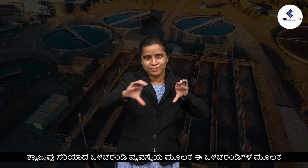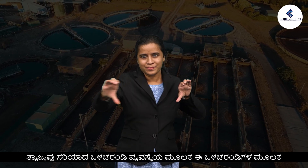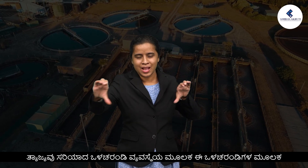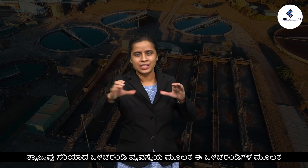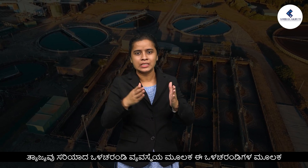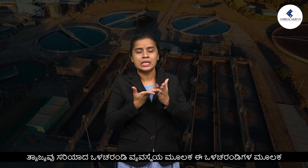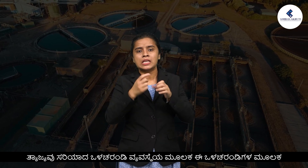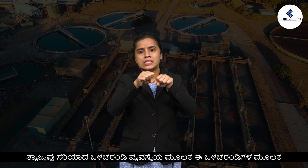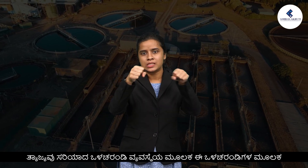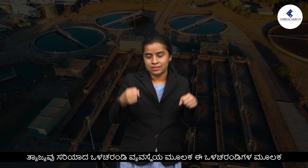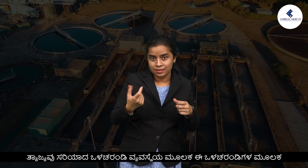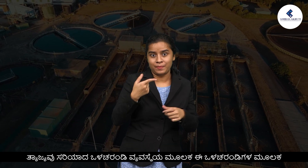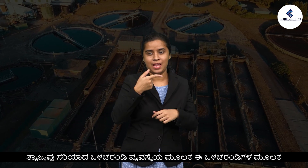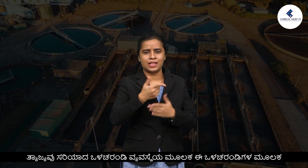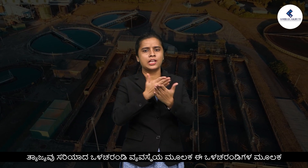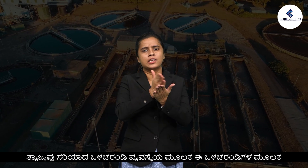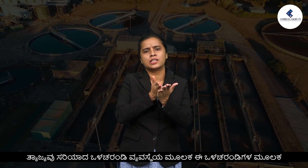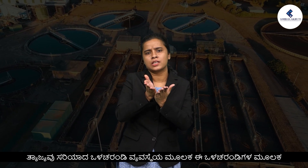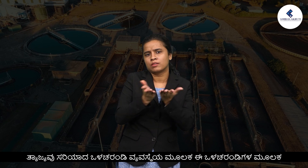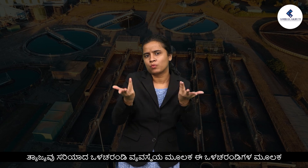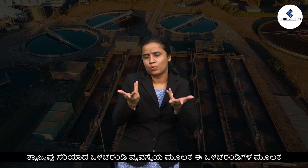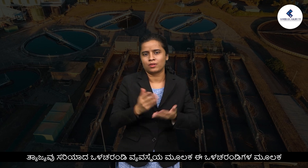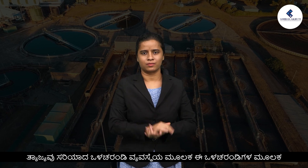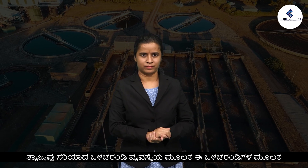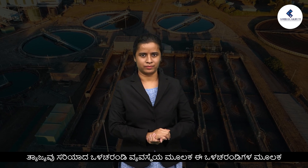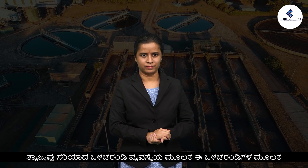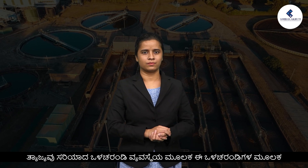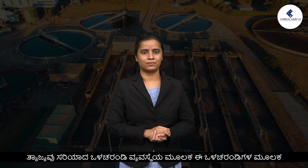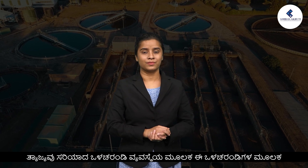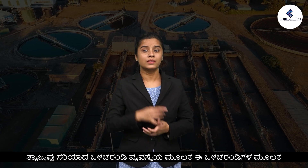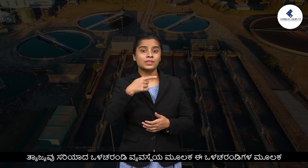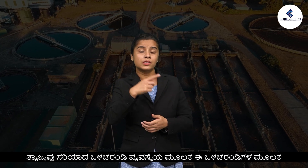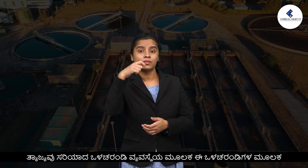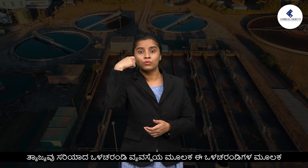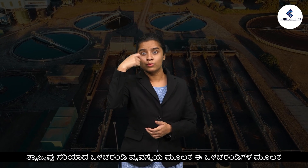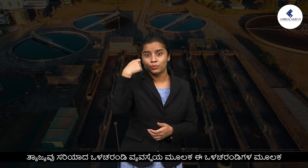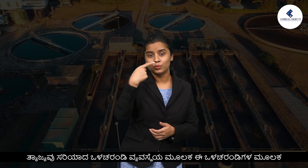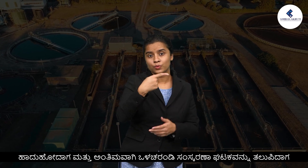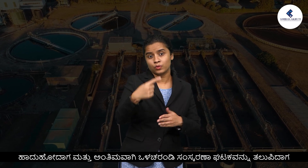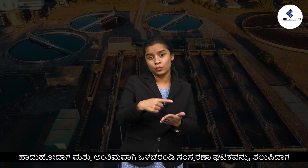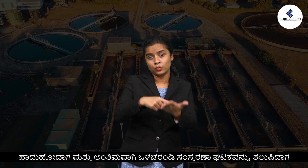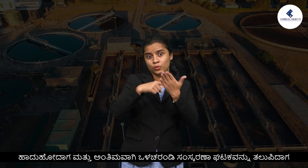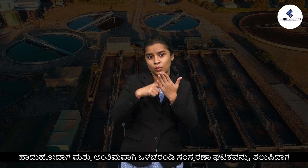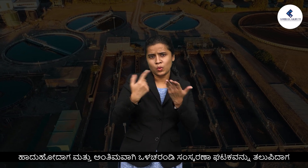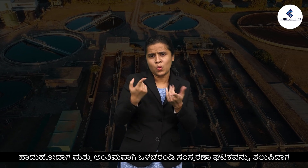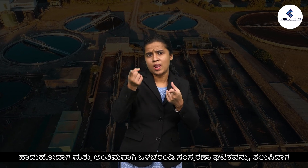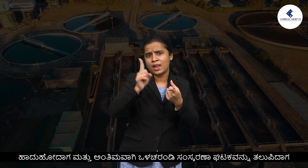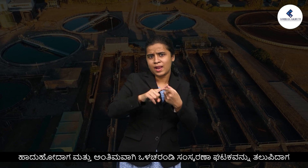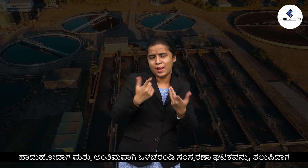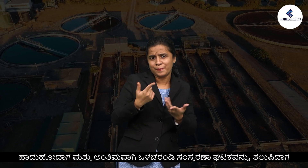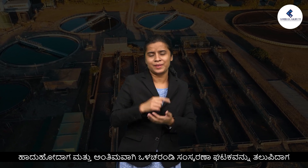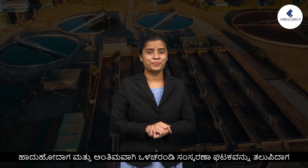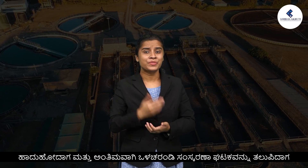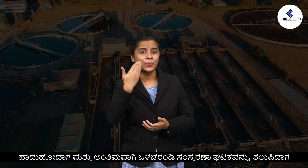ನೋಡಿದ್ದೀರಿ. ತ್ಯಾಜ್ಯವು ಸರಿಯಾದ ಒಳಚರಂಡಿ ವ್ಯವಸ್ಥೆಯ ಮೂಲಕ ಈ ಒಳಚರಂಡಿಗಳ ಮೂಲಕ ಹಾದು ಹೋದಾಗ